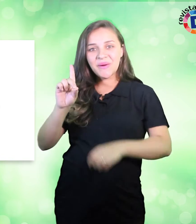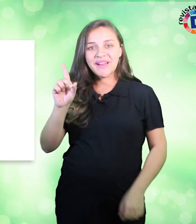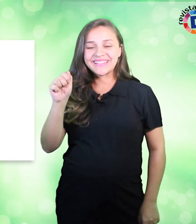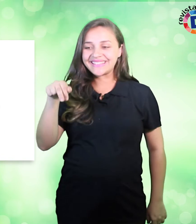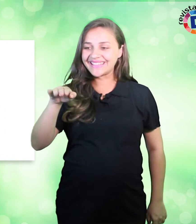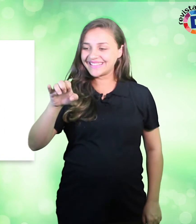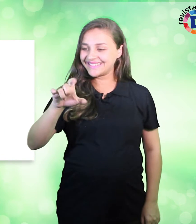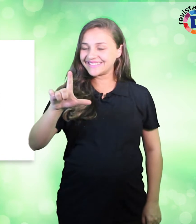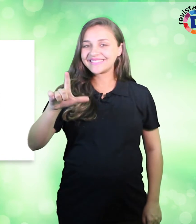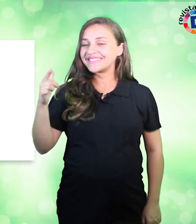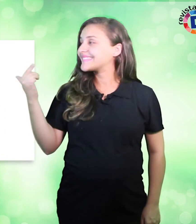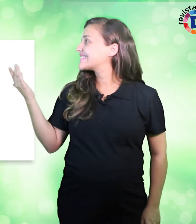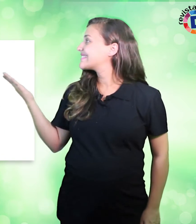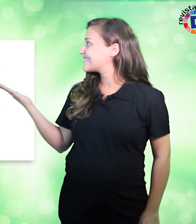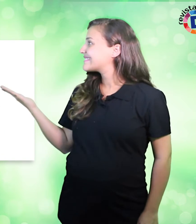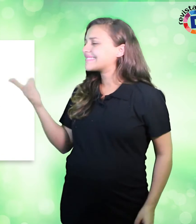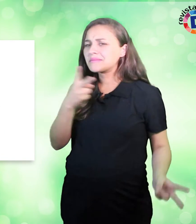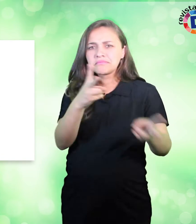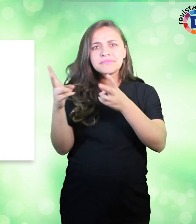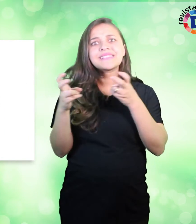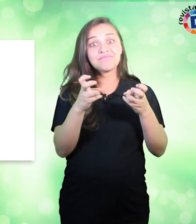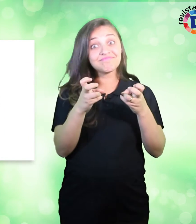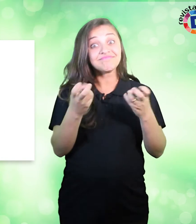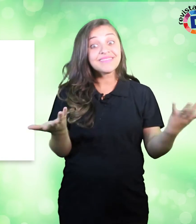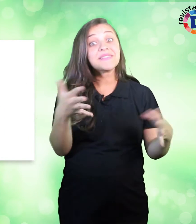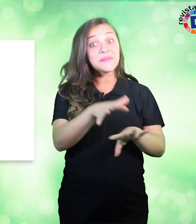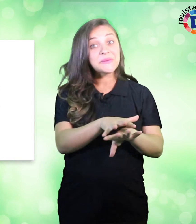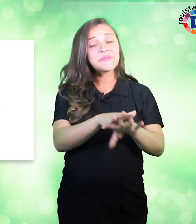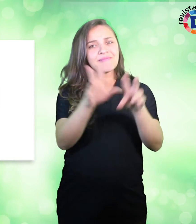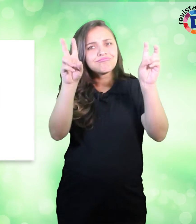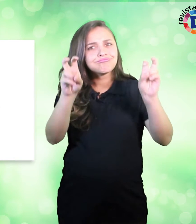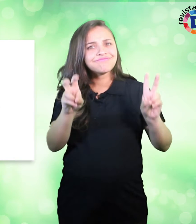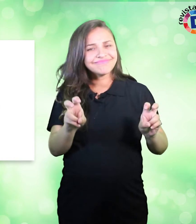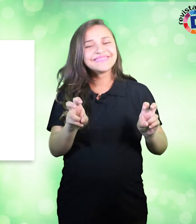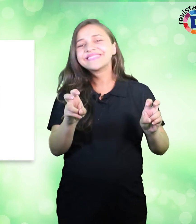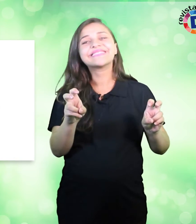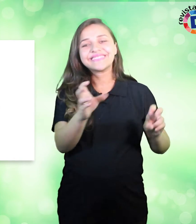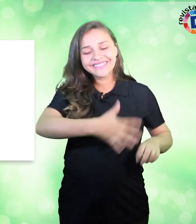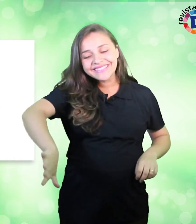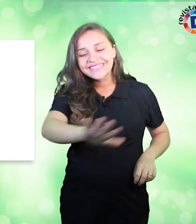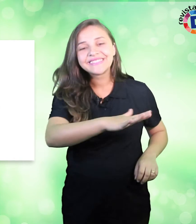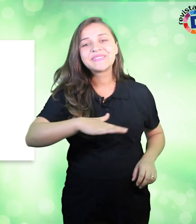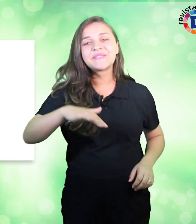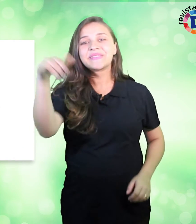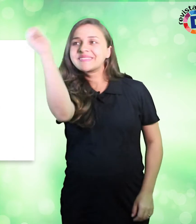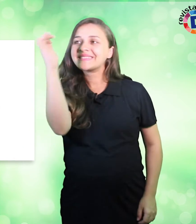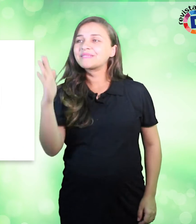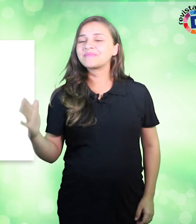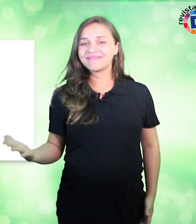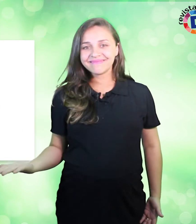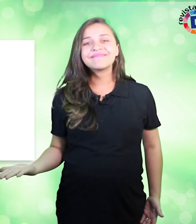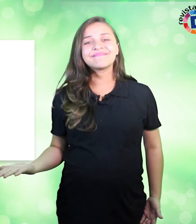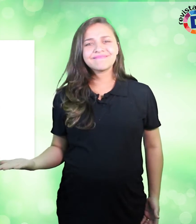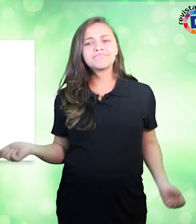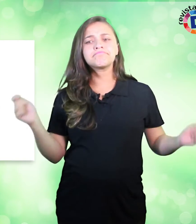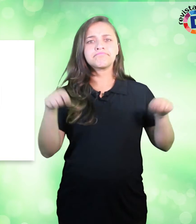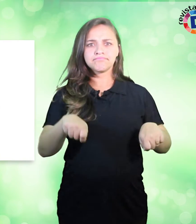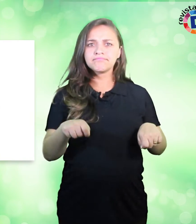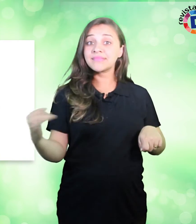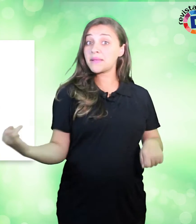que a inclusão é um tema cada vez mais relevante entre a população brasileira e reforçou sua importante